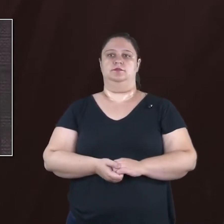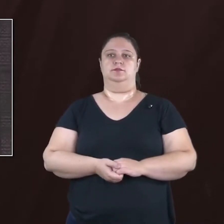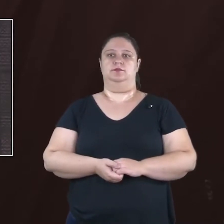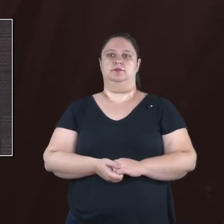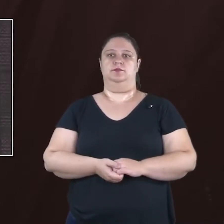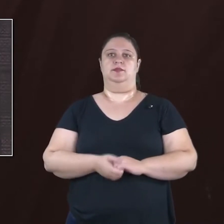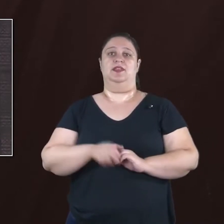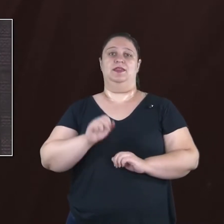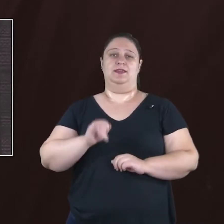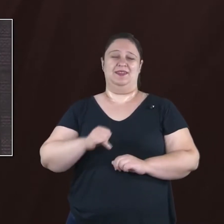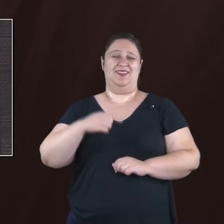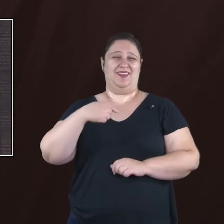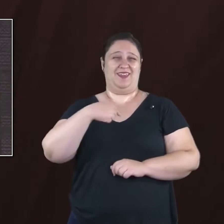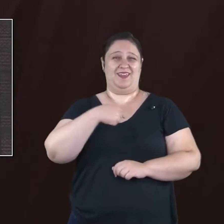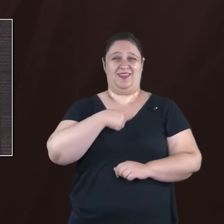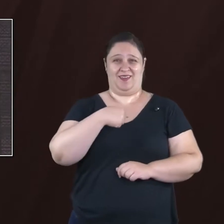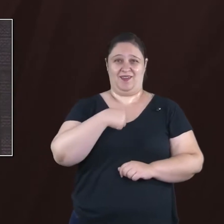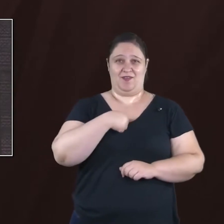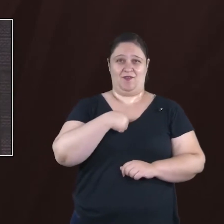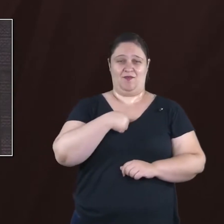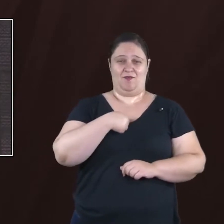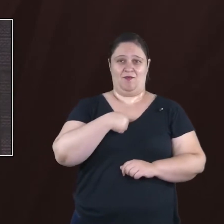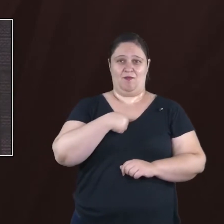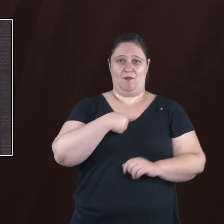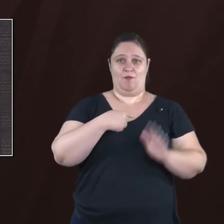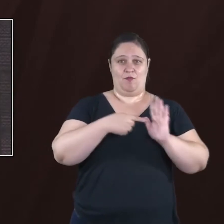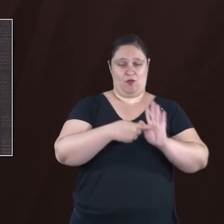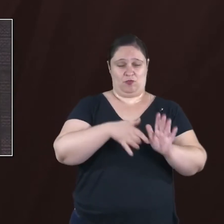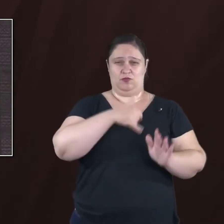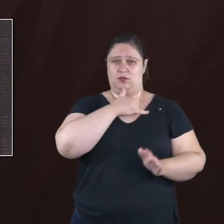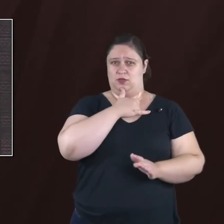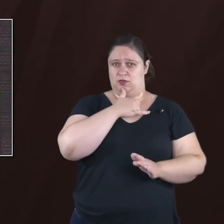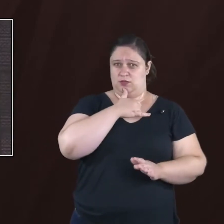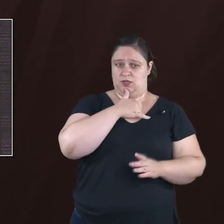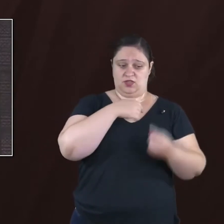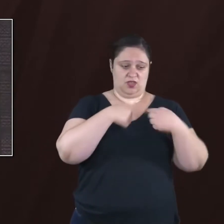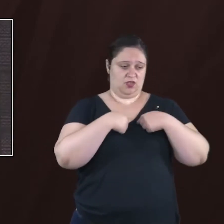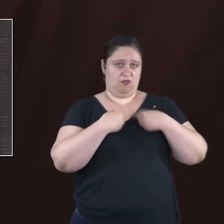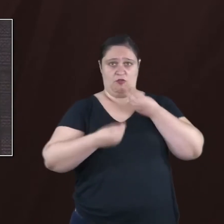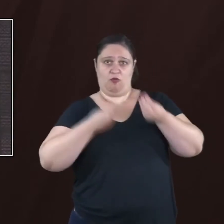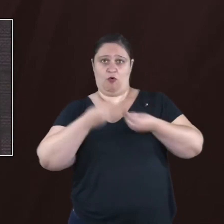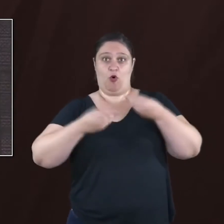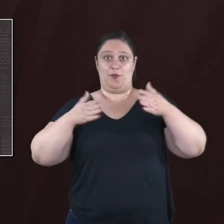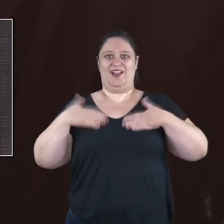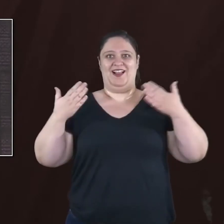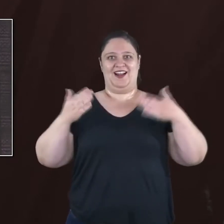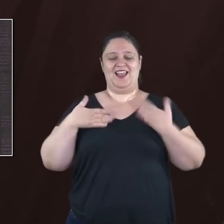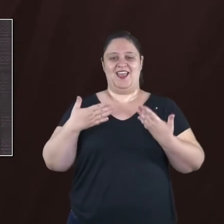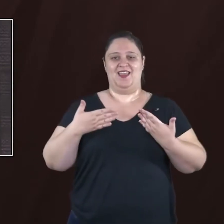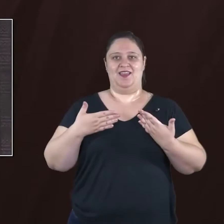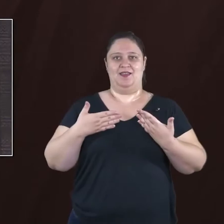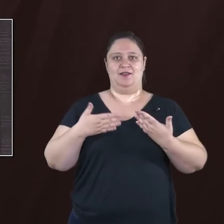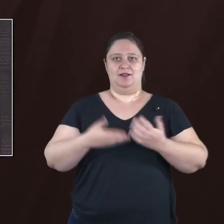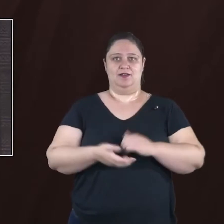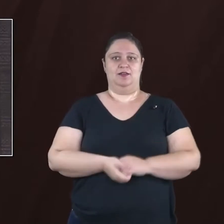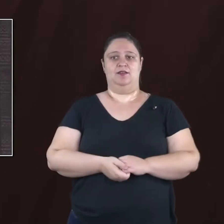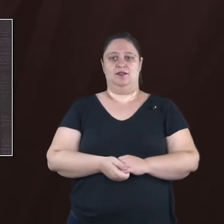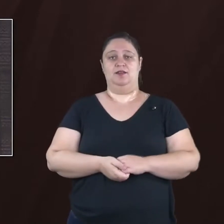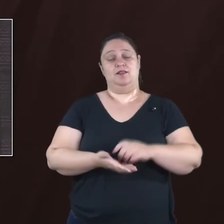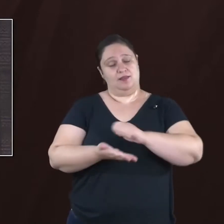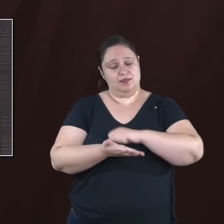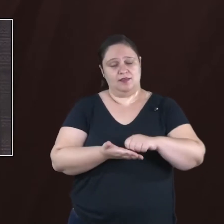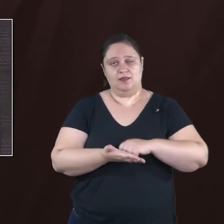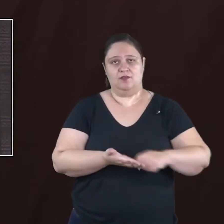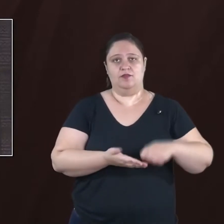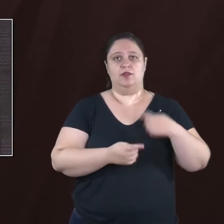vos entristeço, quem me alegrará, senão aquele que será entristecido por mim mesmo? E isto escrevi para que, quando